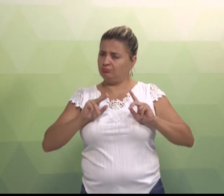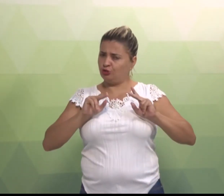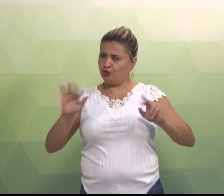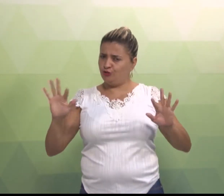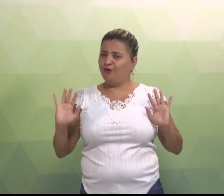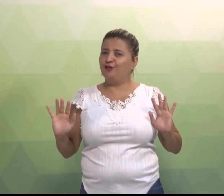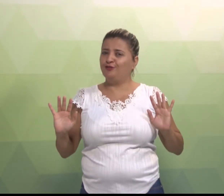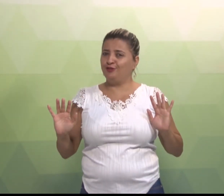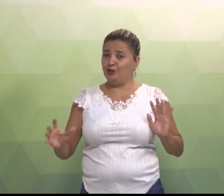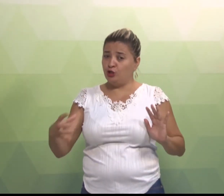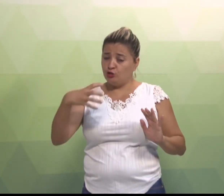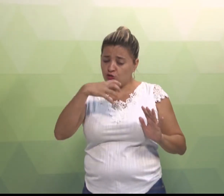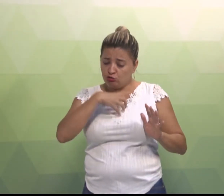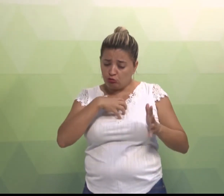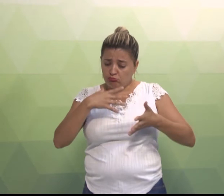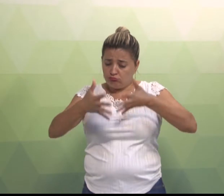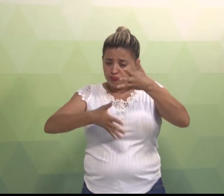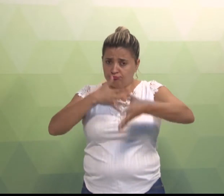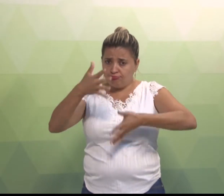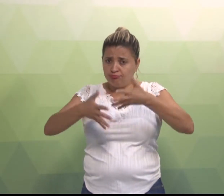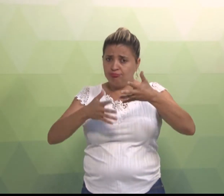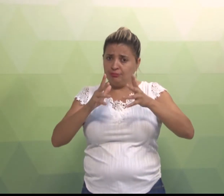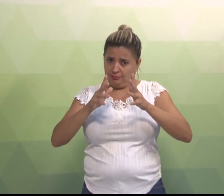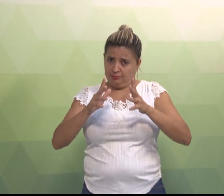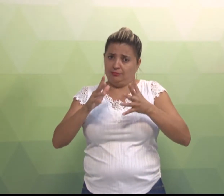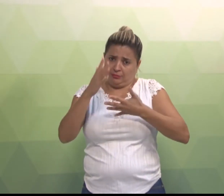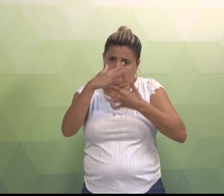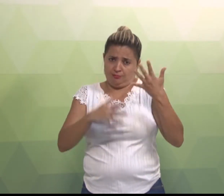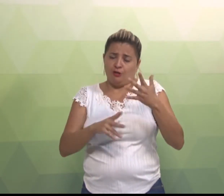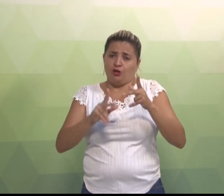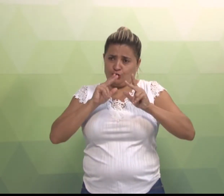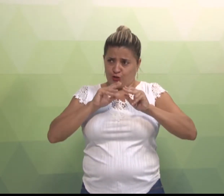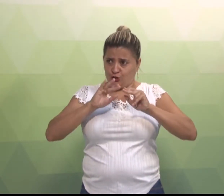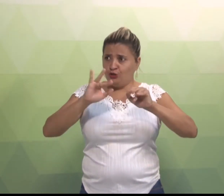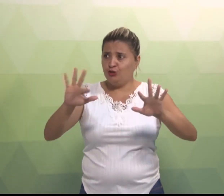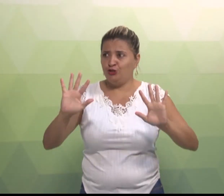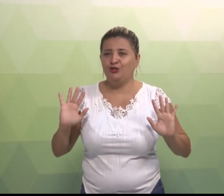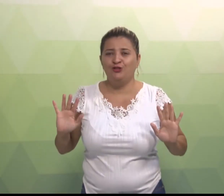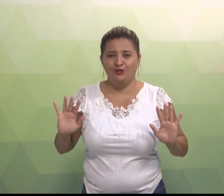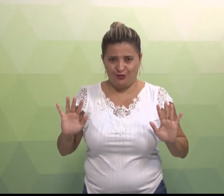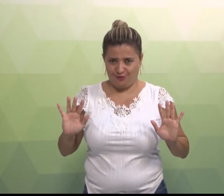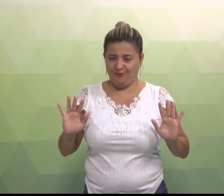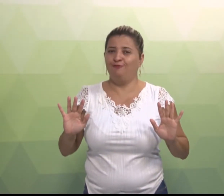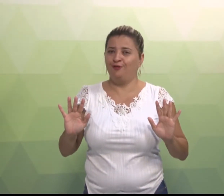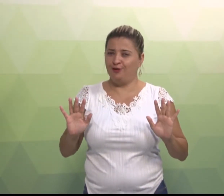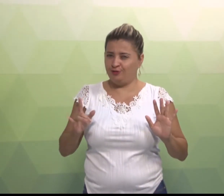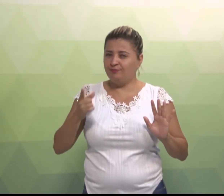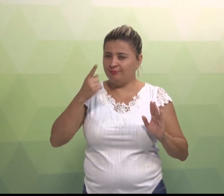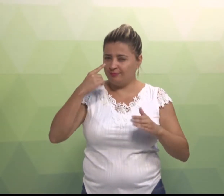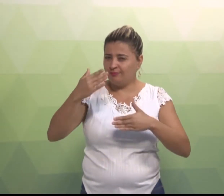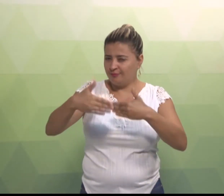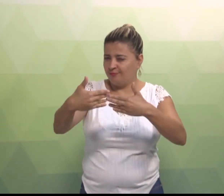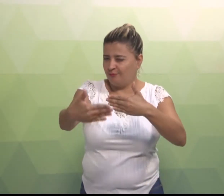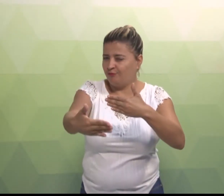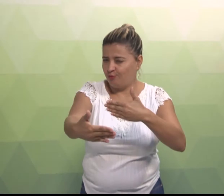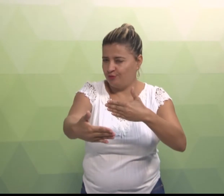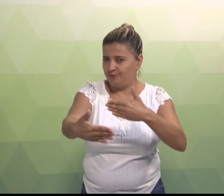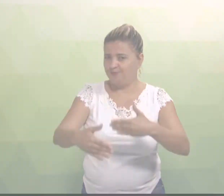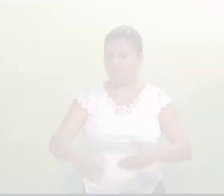É diferente. Então, nós temos que perceber isso dentro da Libras, essas diferenças. Vou explicar mais à